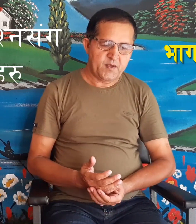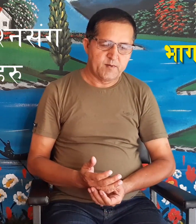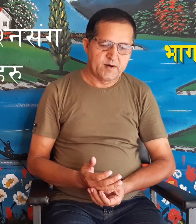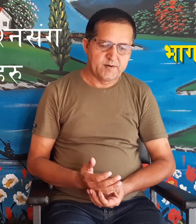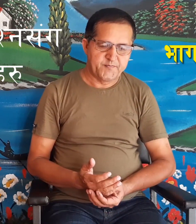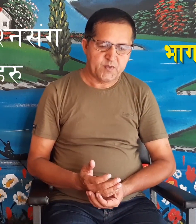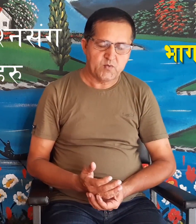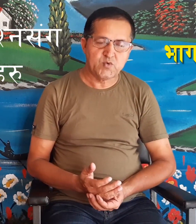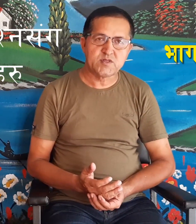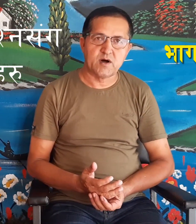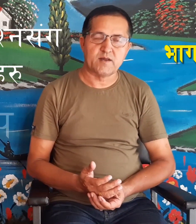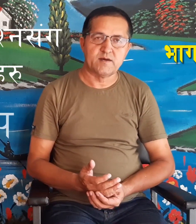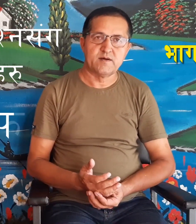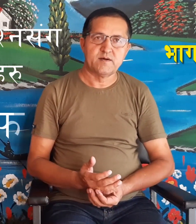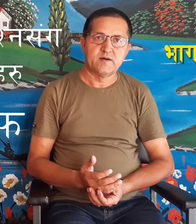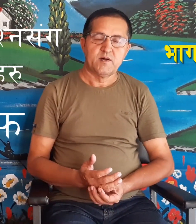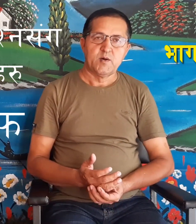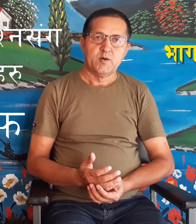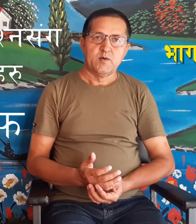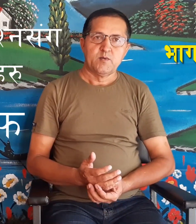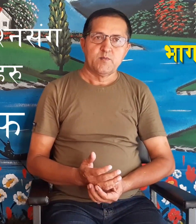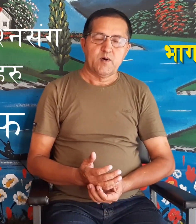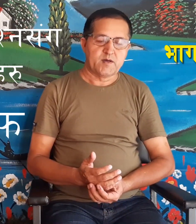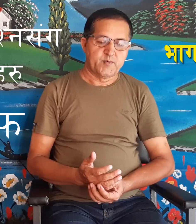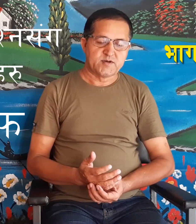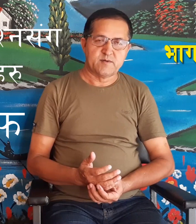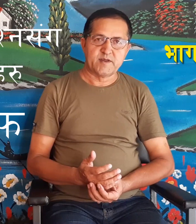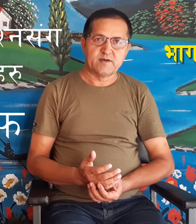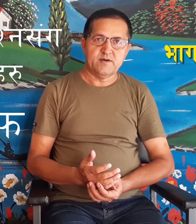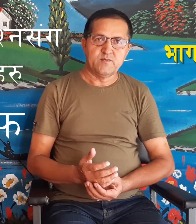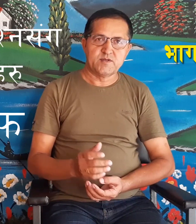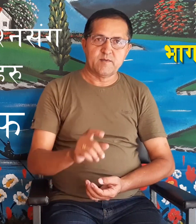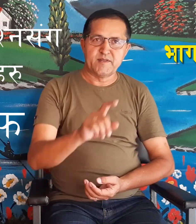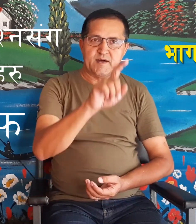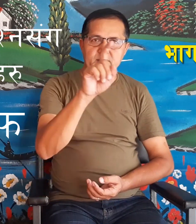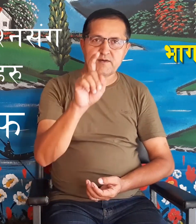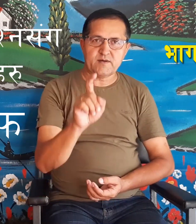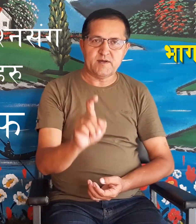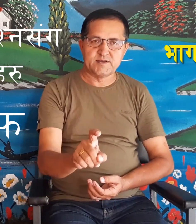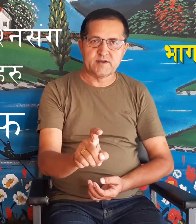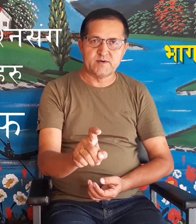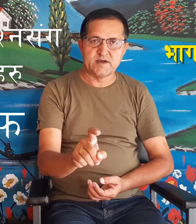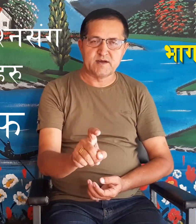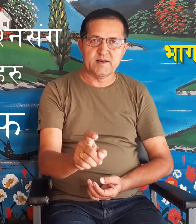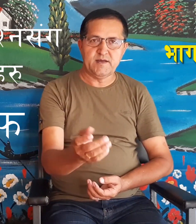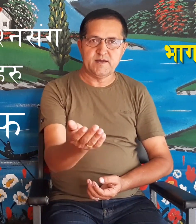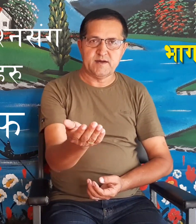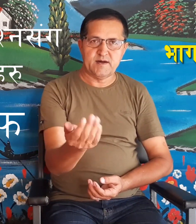अब उत्तर, अघि प्रश्न भनेको थियो, उत्तर भन्दा यसरी क्वेसन गर्ने